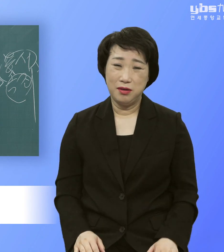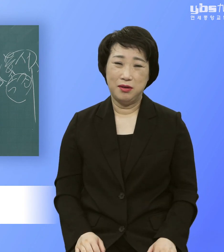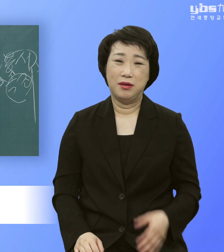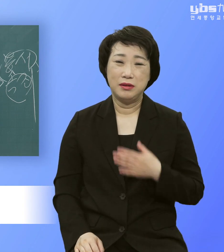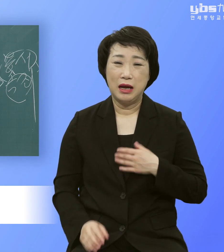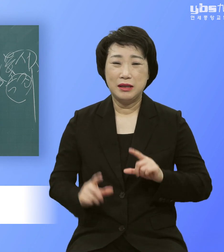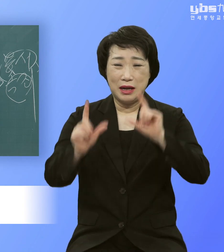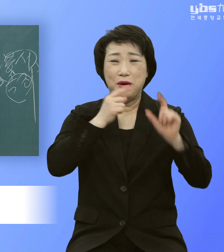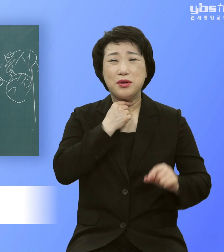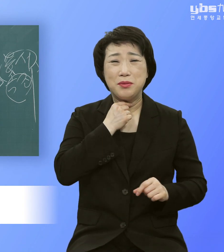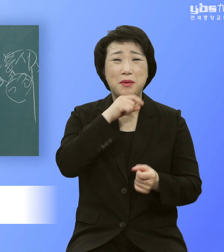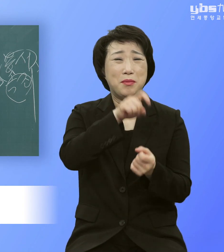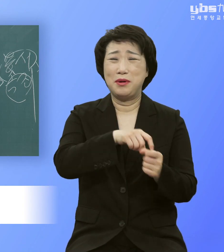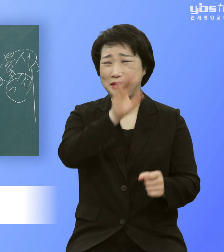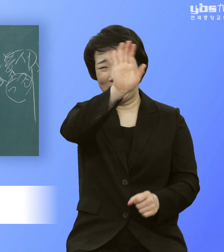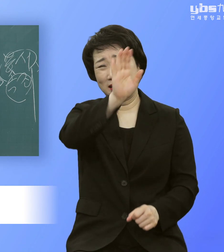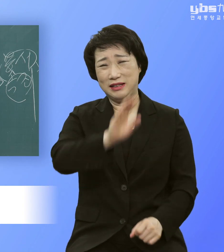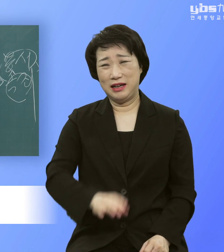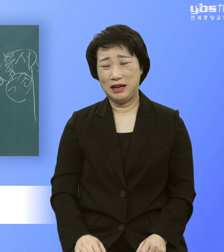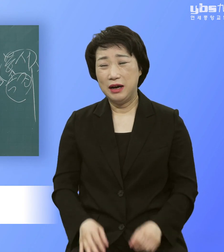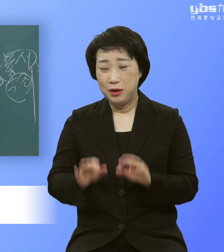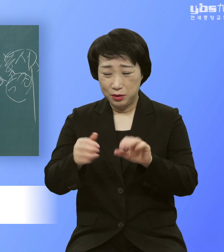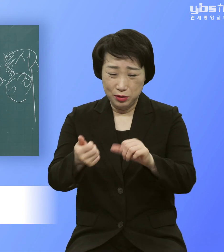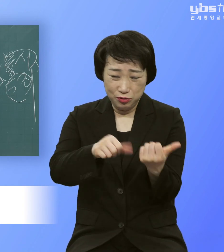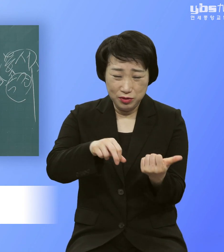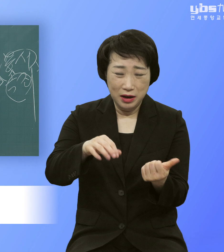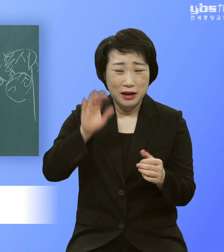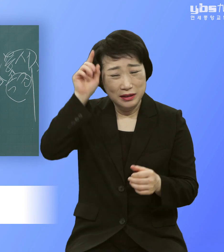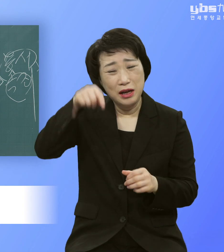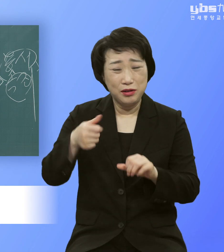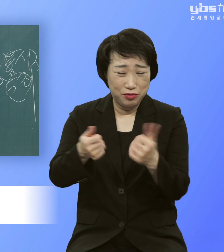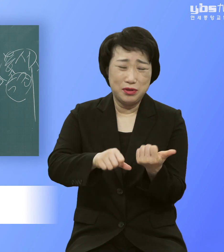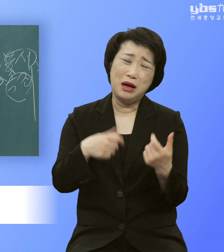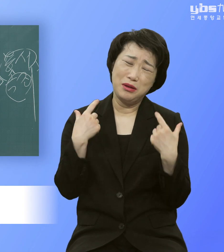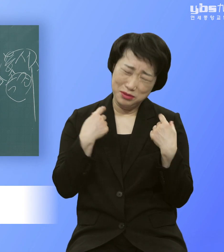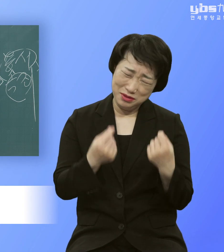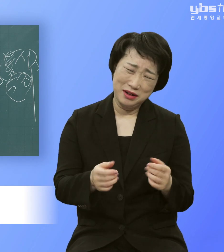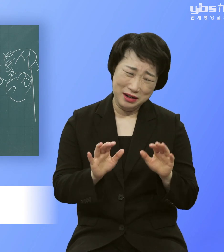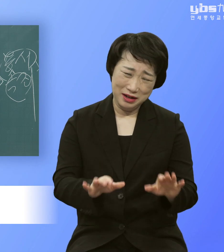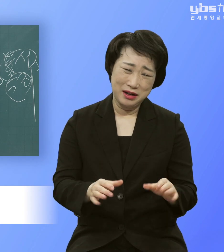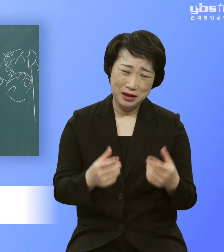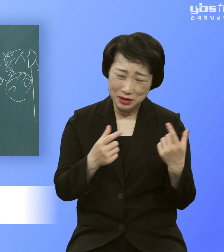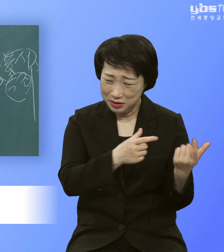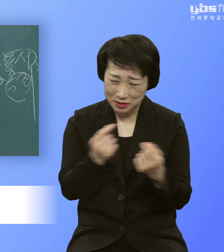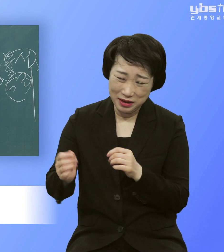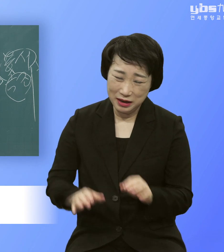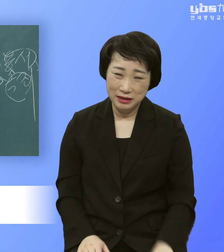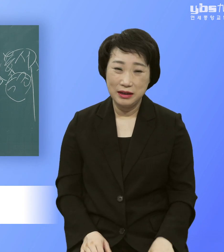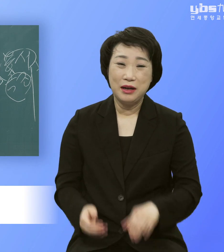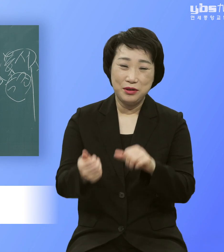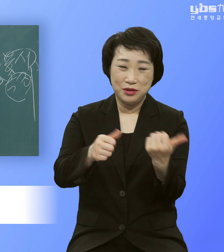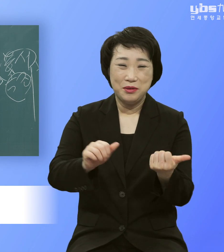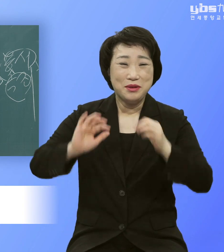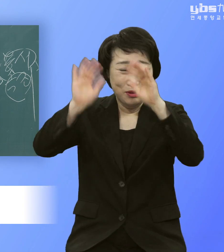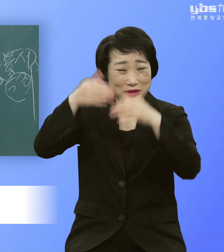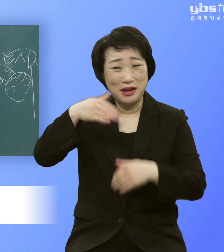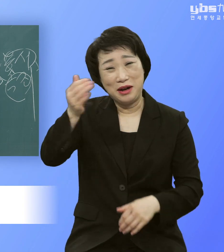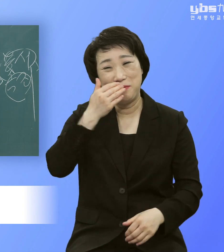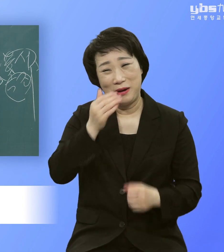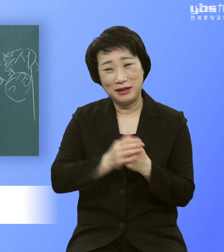살기라는 목적은 별 의미가 없어. 오늘 죽거나 내일 죽거나 똑같은데 죽는 거 언제든지 우리는 천국 갈